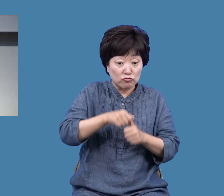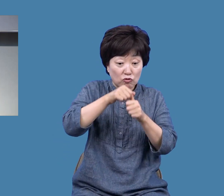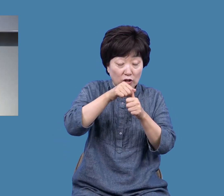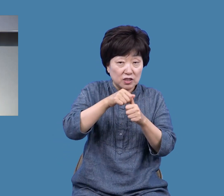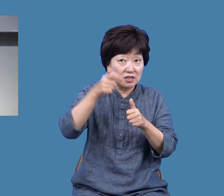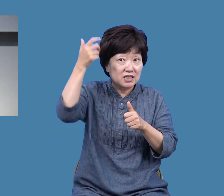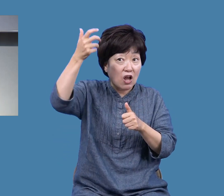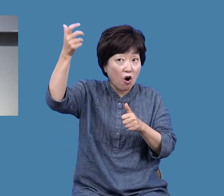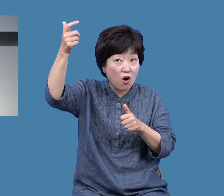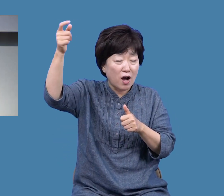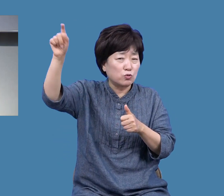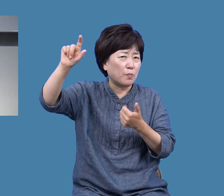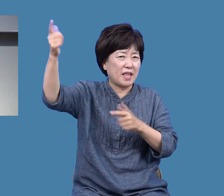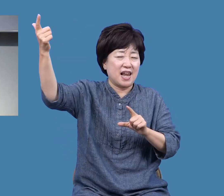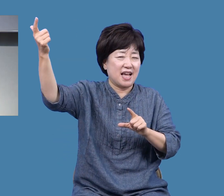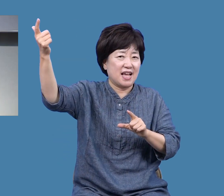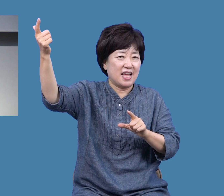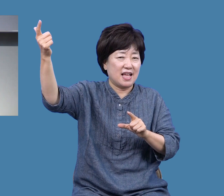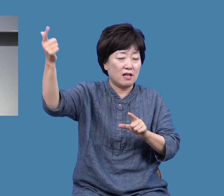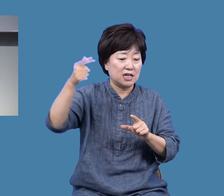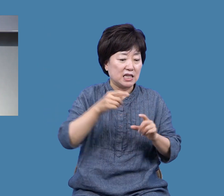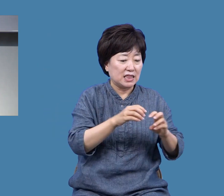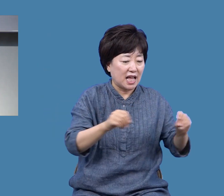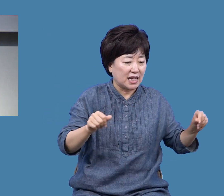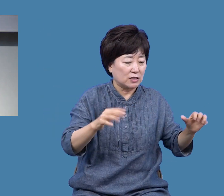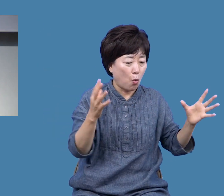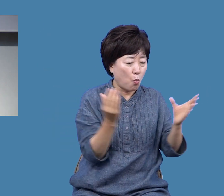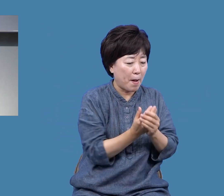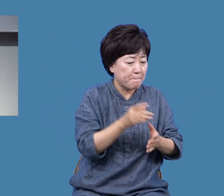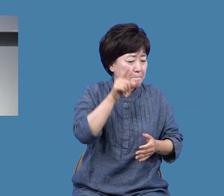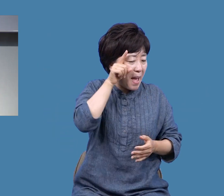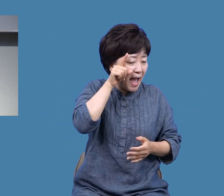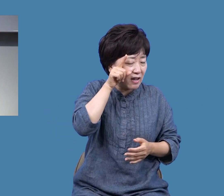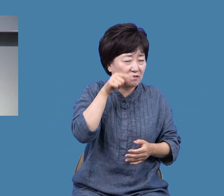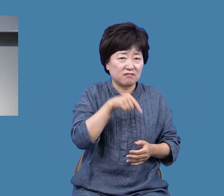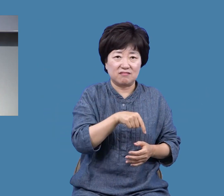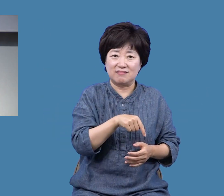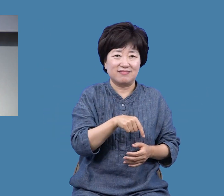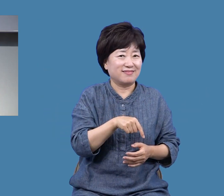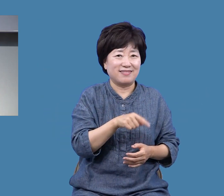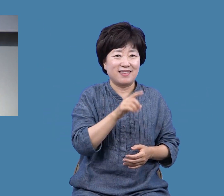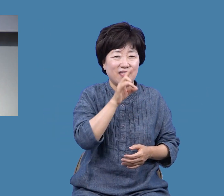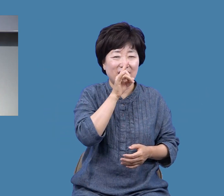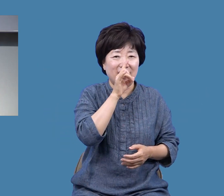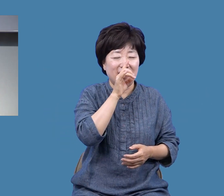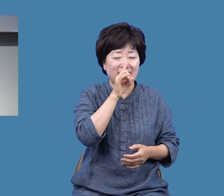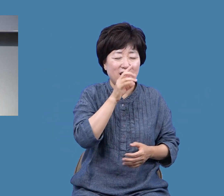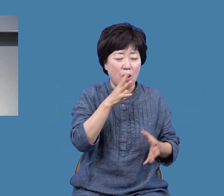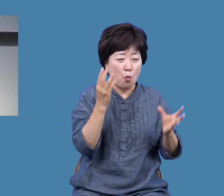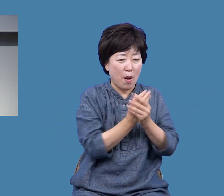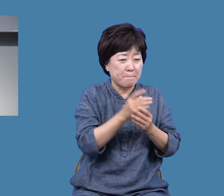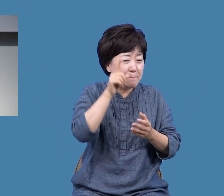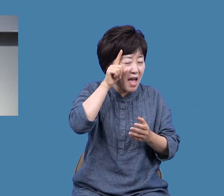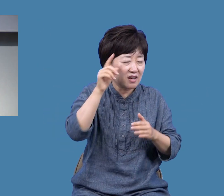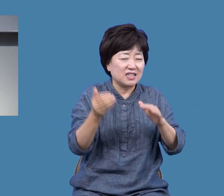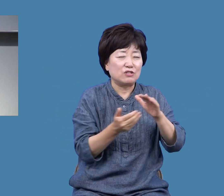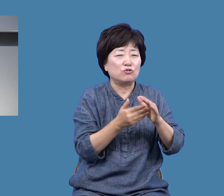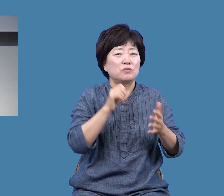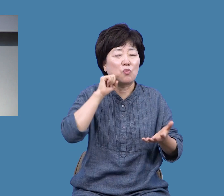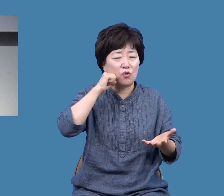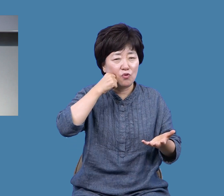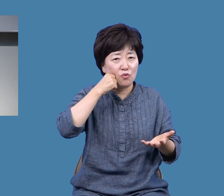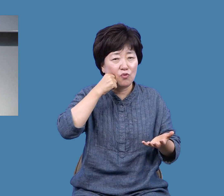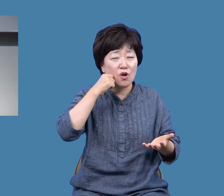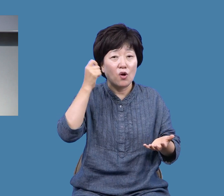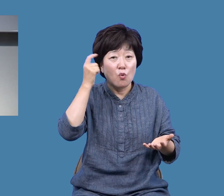영과는 달라서 이 땅에서 100% 완전함에 이룰 수는 없습니다. 100% 완전함에 이룰 수는 없어요.